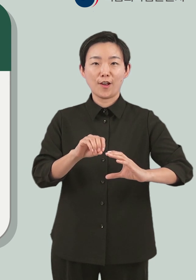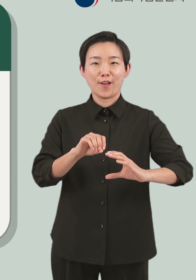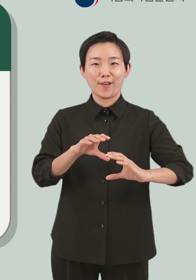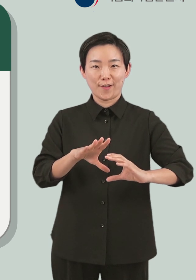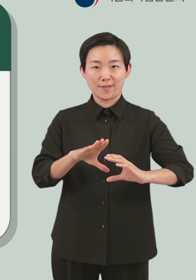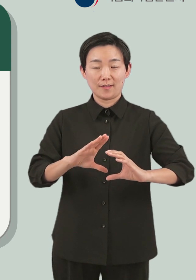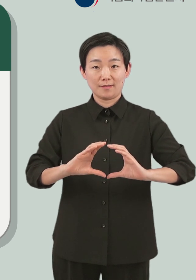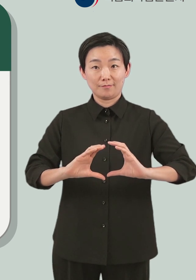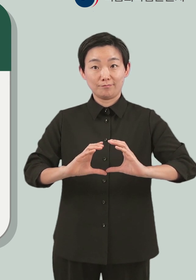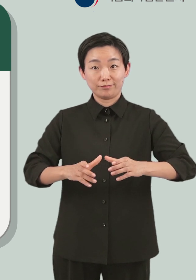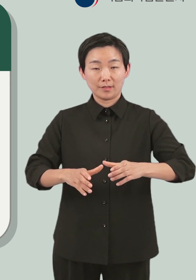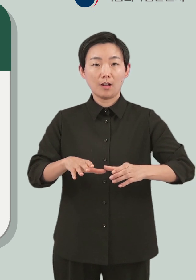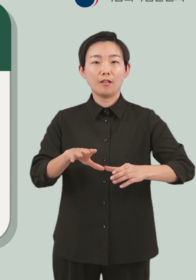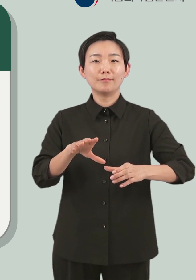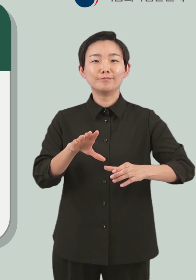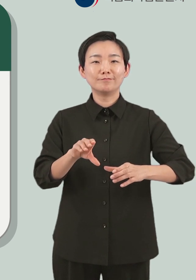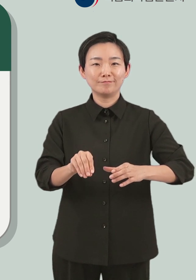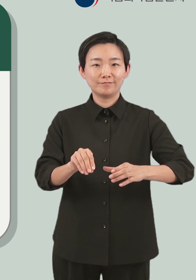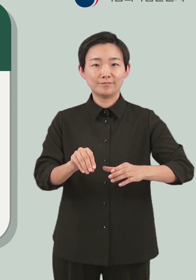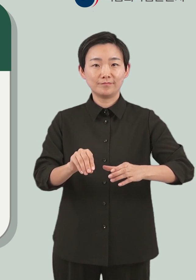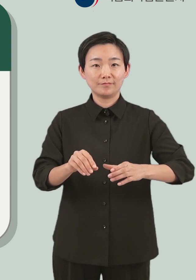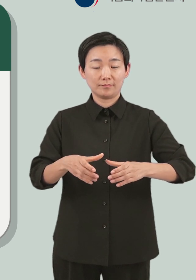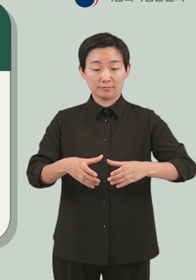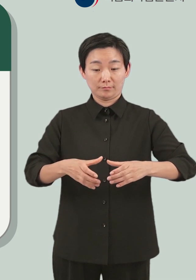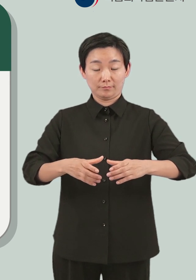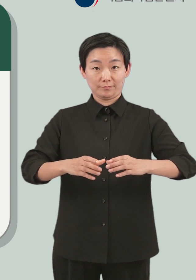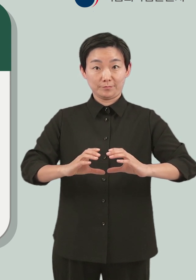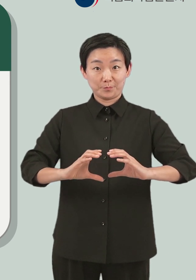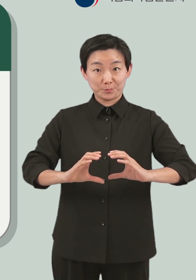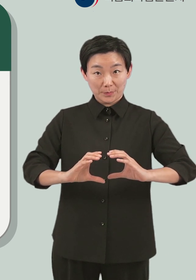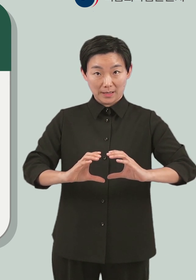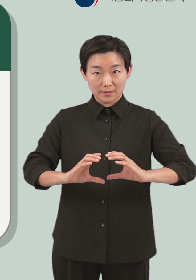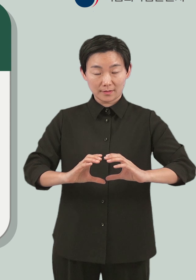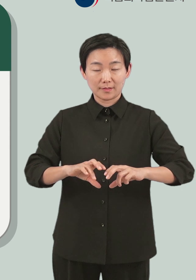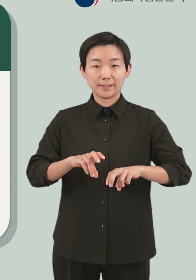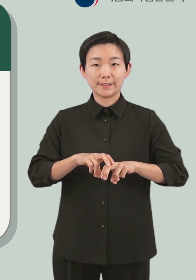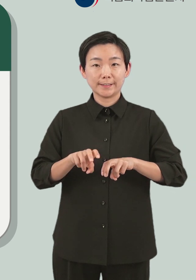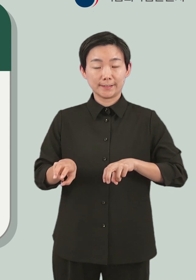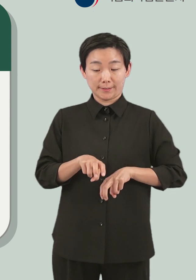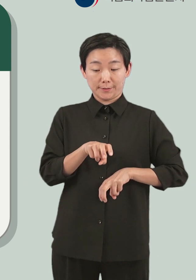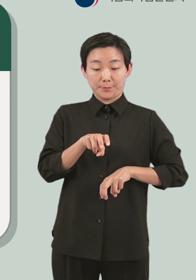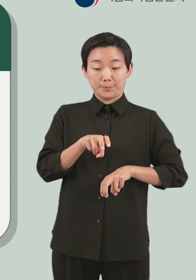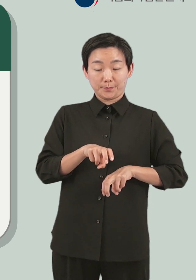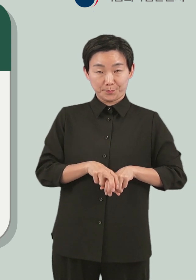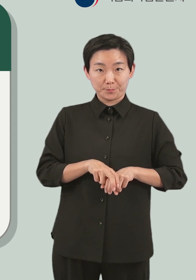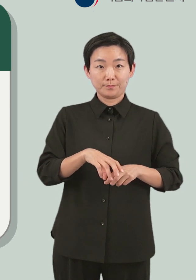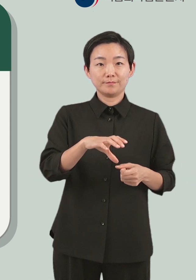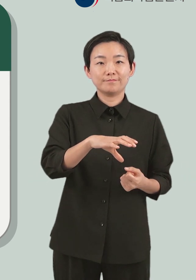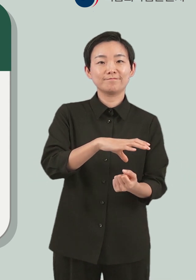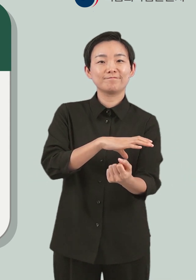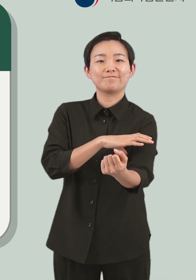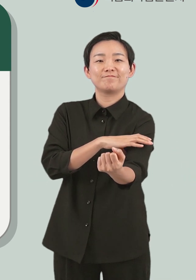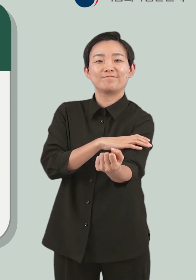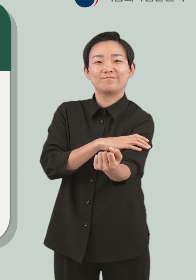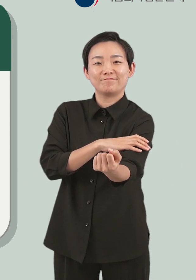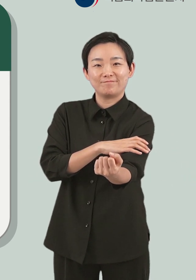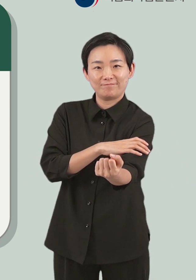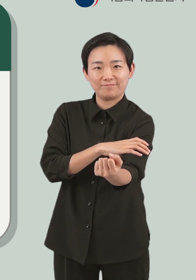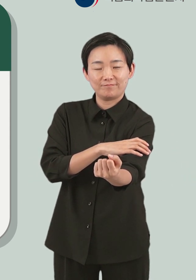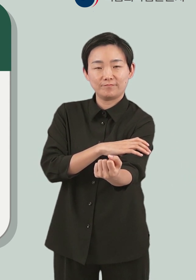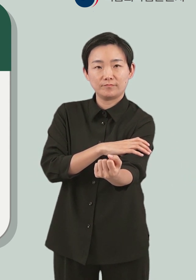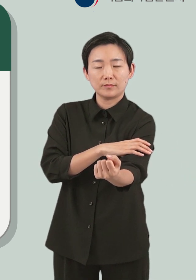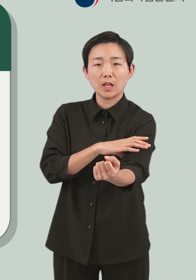켜지고 닫으면 전원이 꺼집니다. 커프와 팔걸이를 열고 의자에 앉은 상태로 팔을 커프 안으로